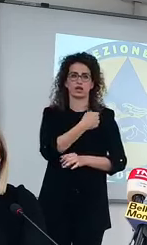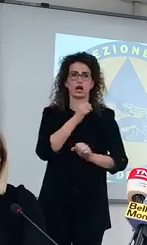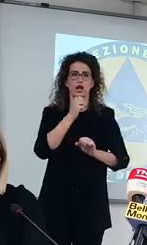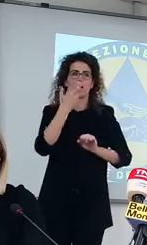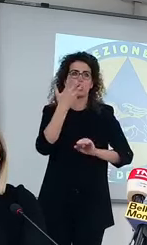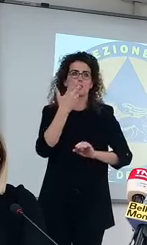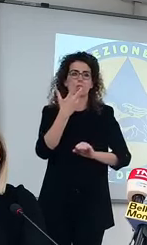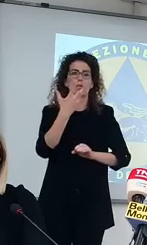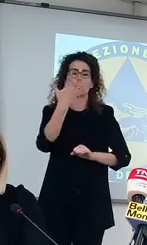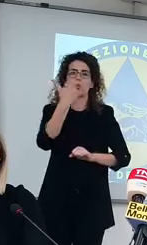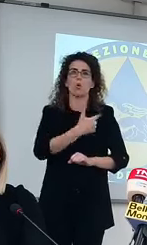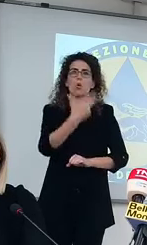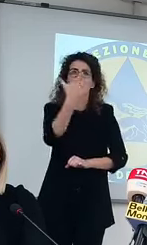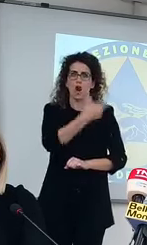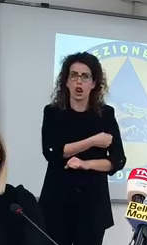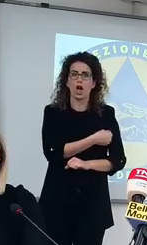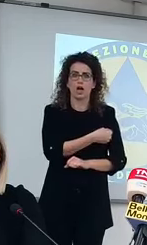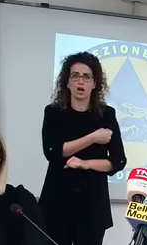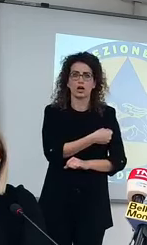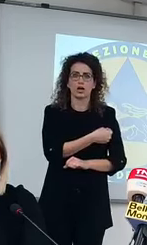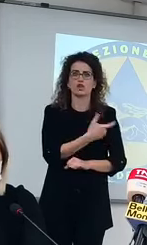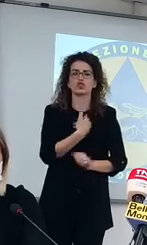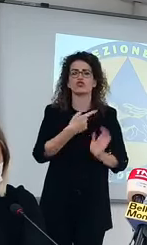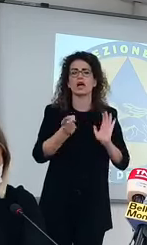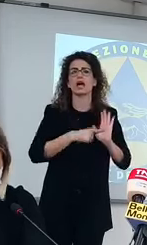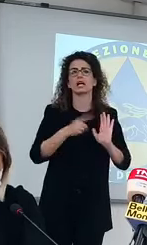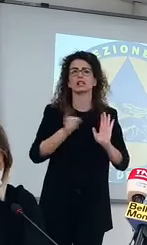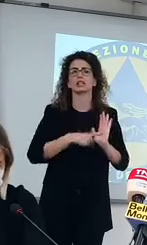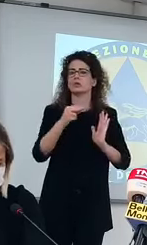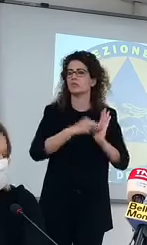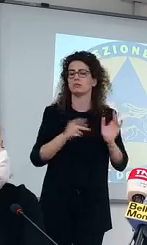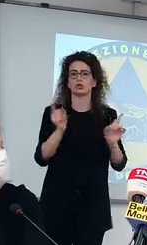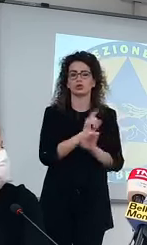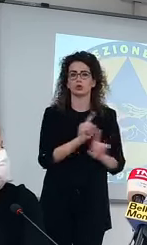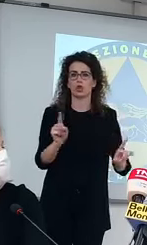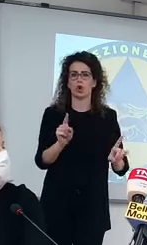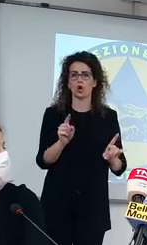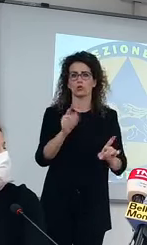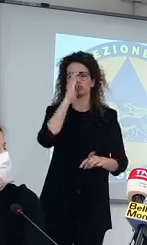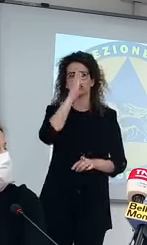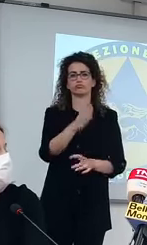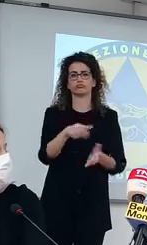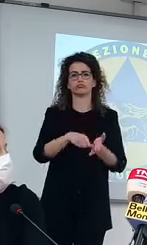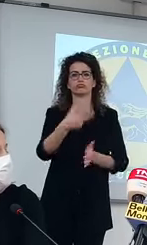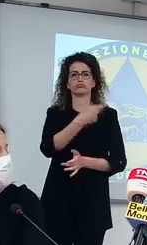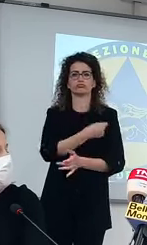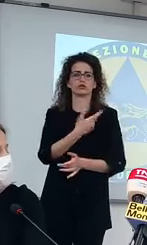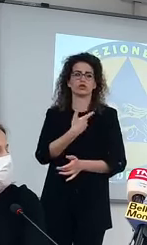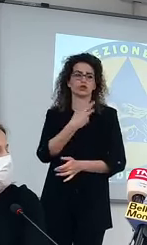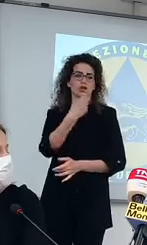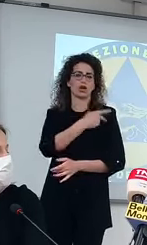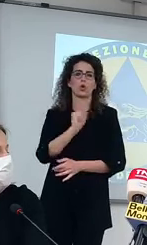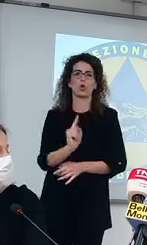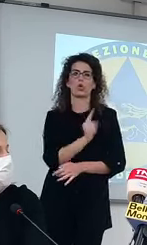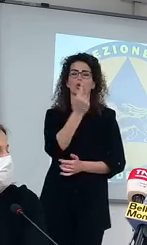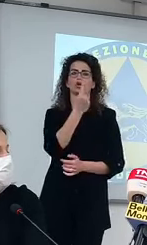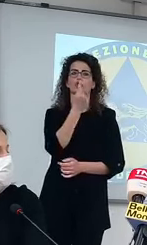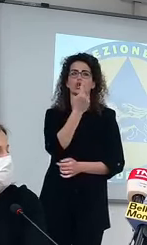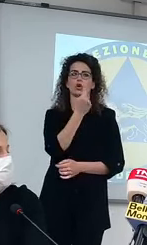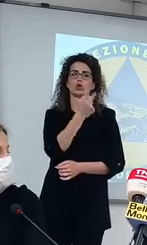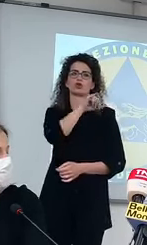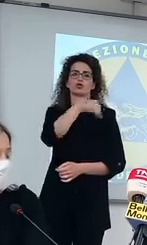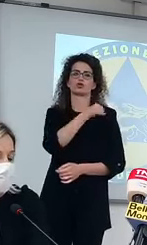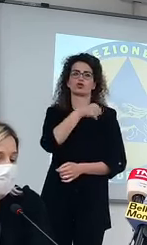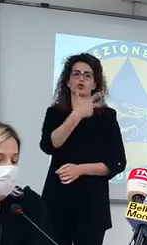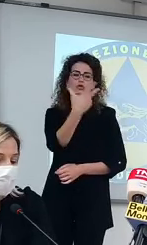farsi vaccinare ha diritto ad andarci senza prenotazione e avere un'iniezione unica di vaccino che è Johnson